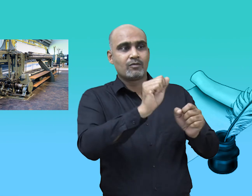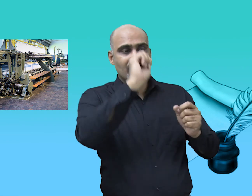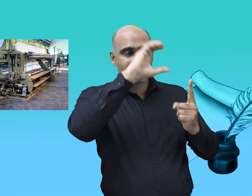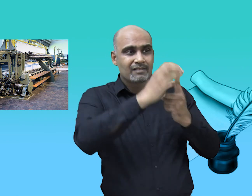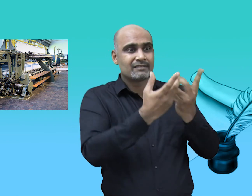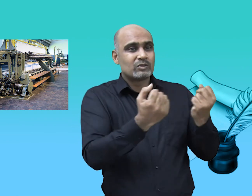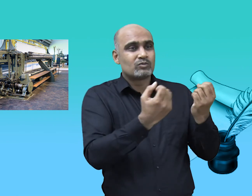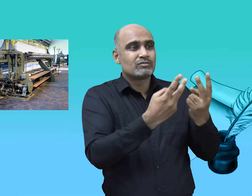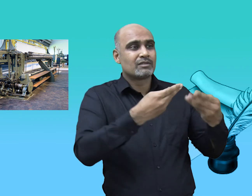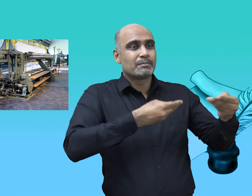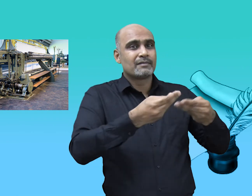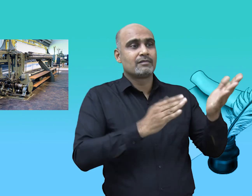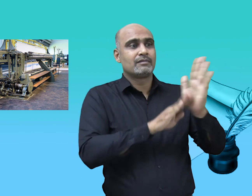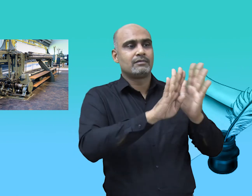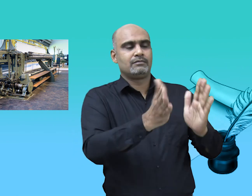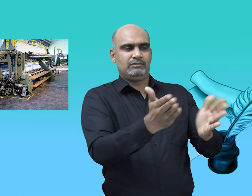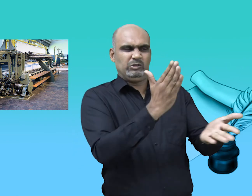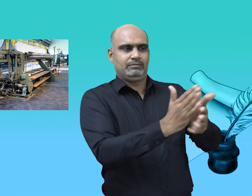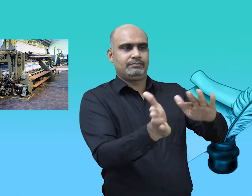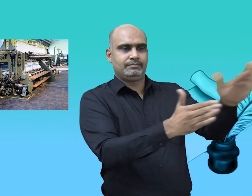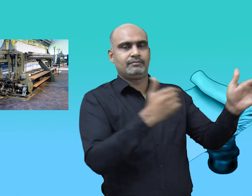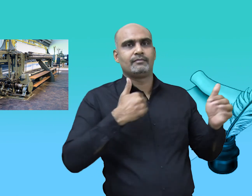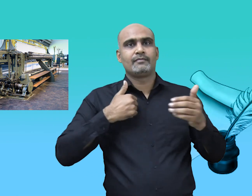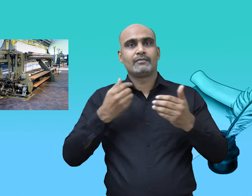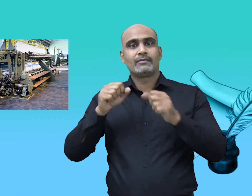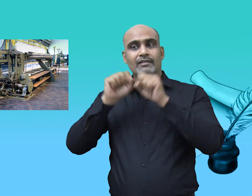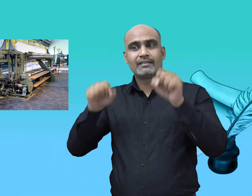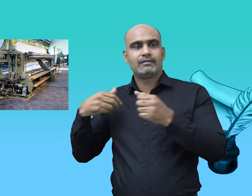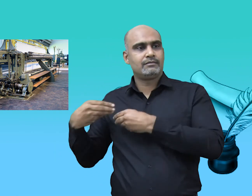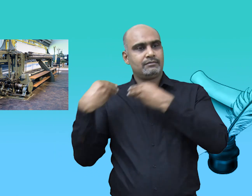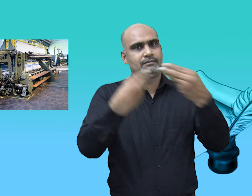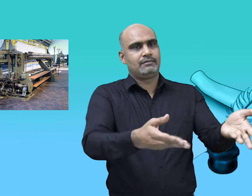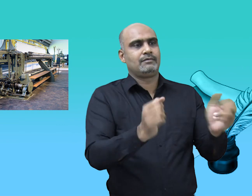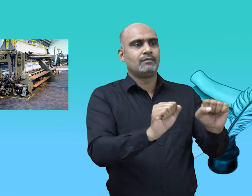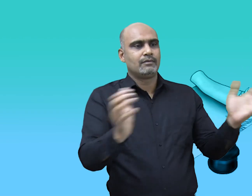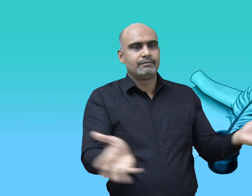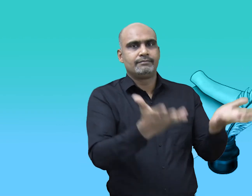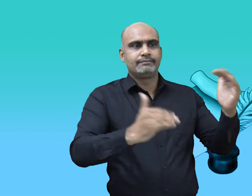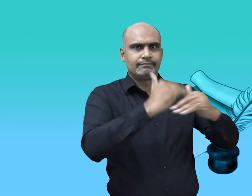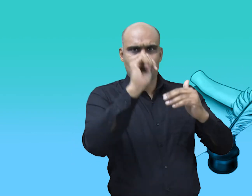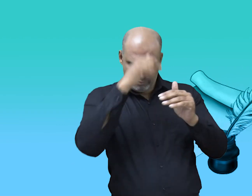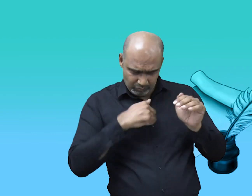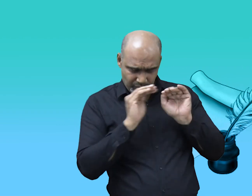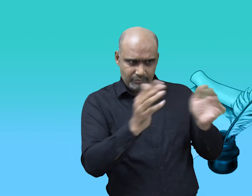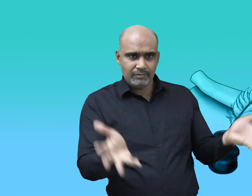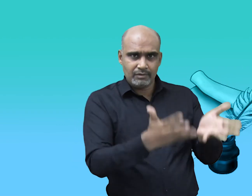में प्रगति होती है, परंतु हमारे देश की अर्थव्यवस्था कमज़ोर पड़ती है। विकसित देशों को